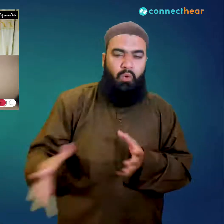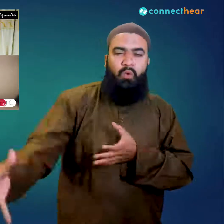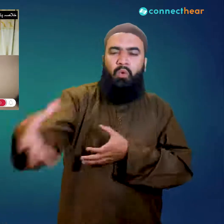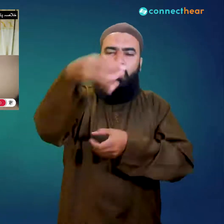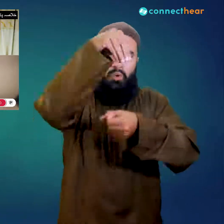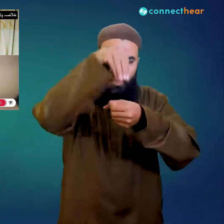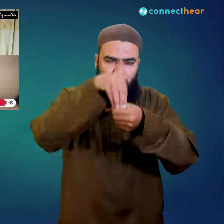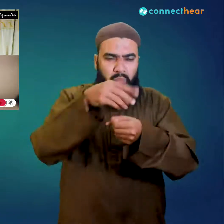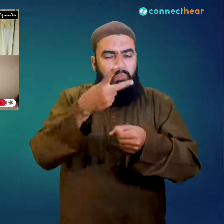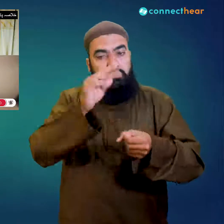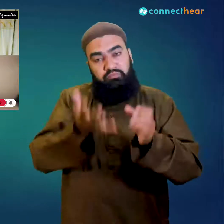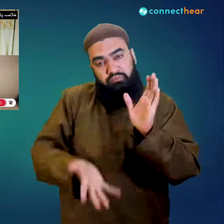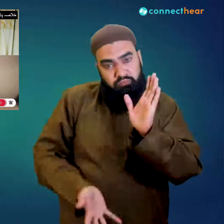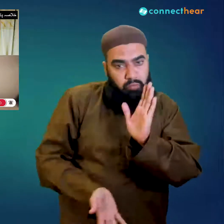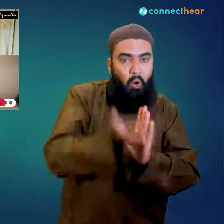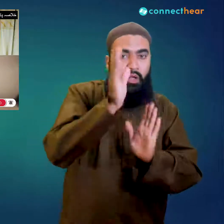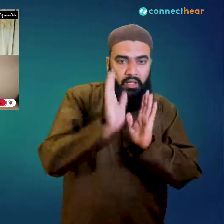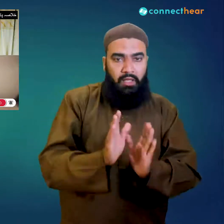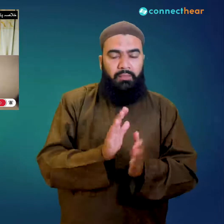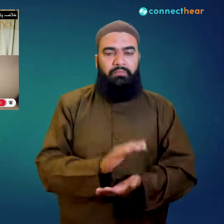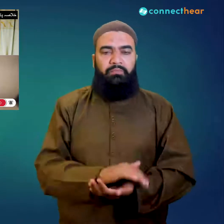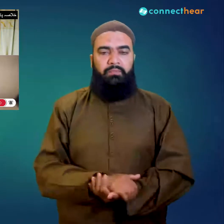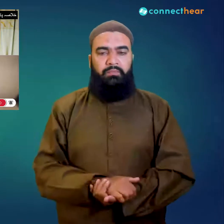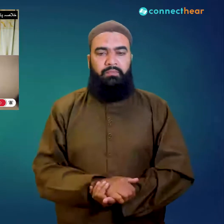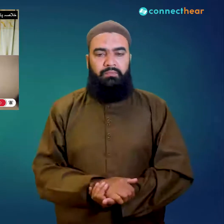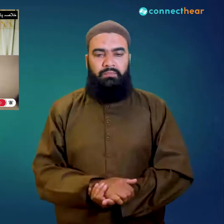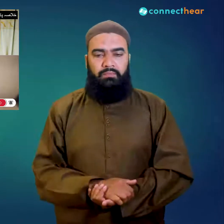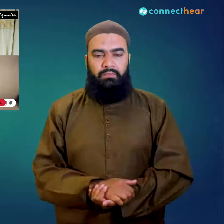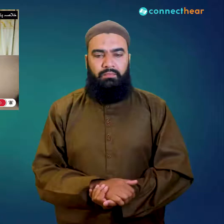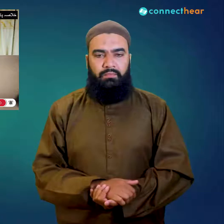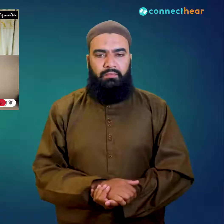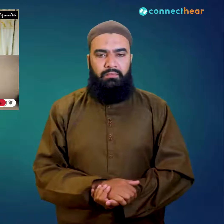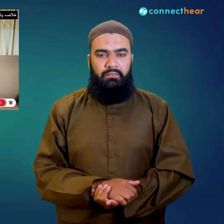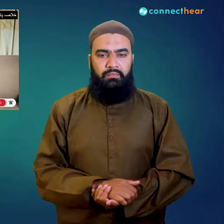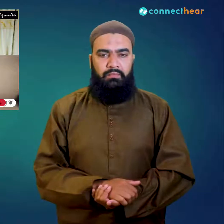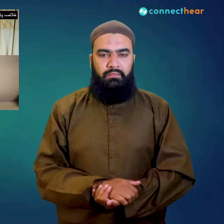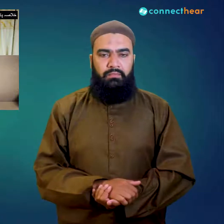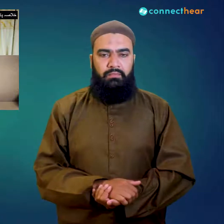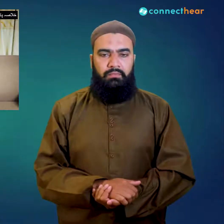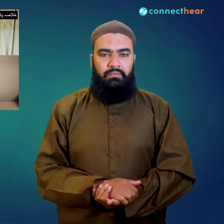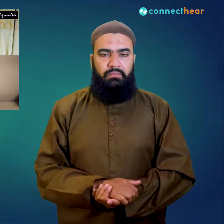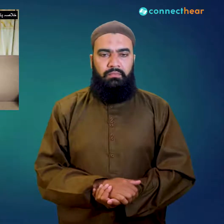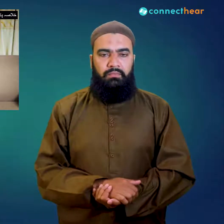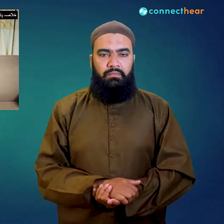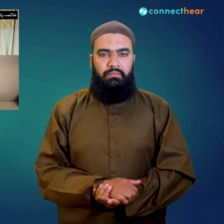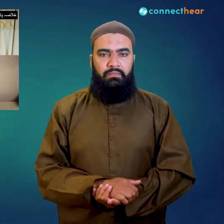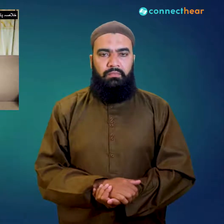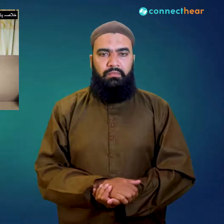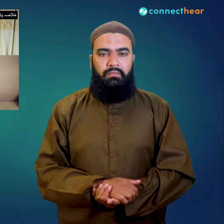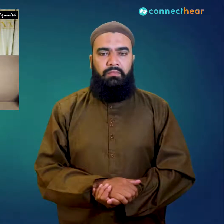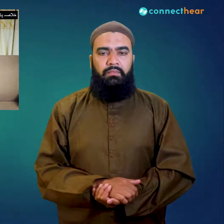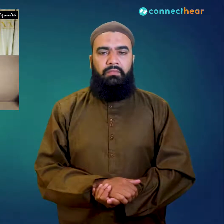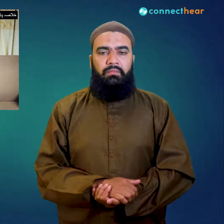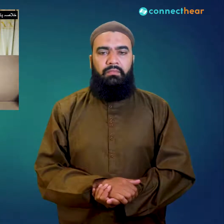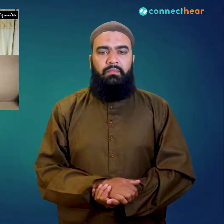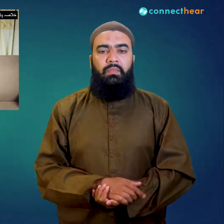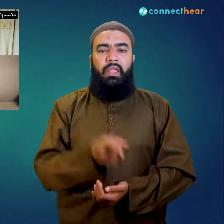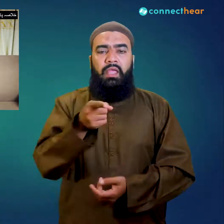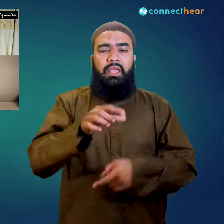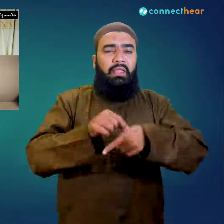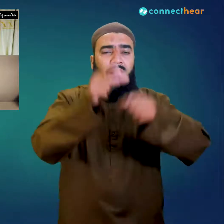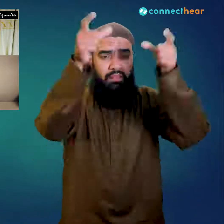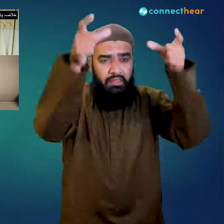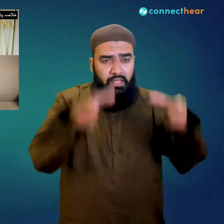له السماوات السبع والارض ومن فیہن وإن من شیء الا یسبح بحمدہ ولکن لا تفقہون